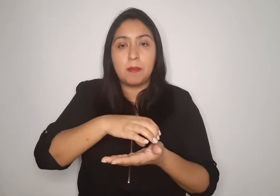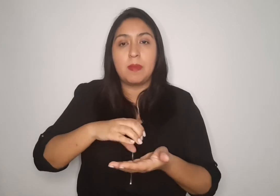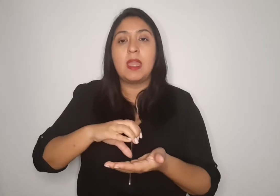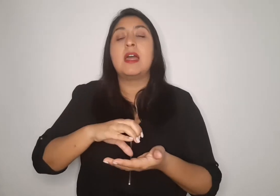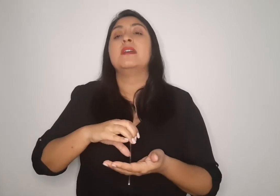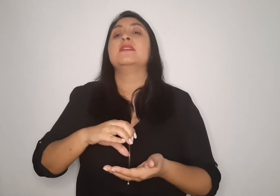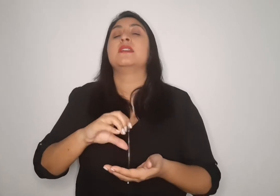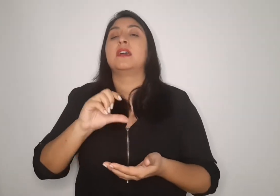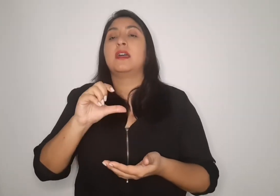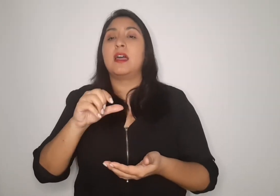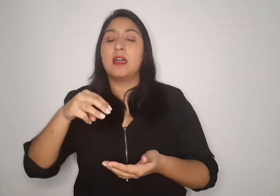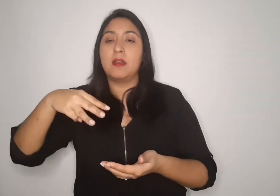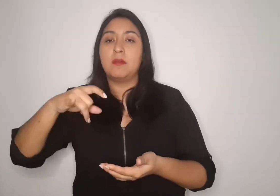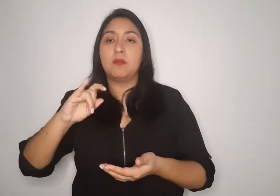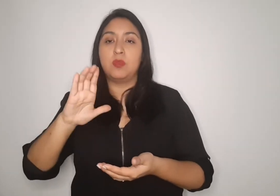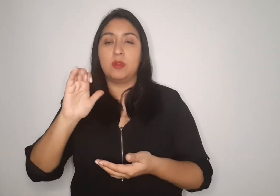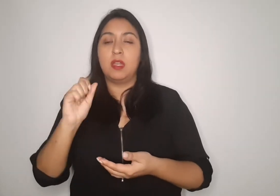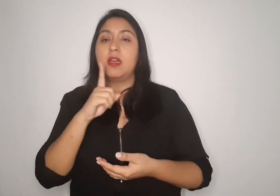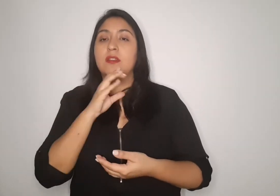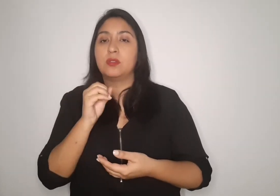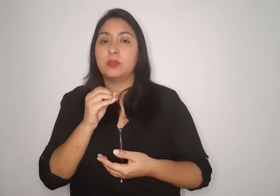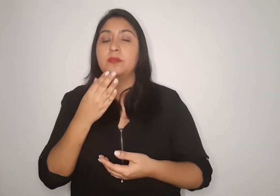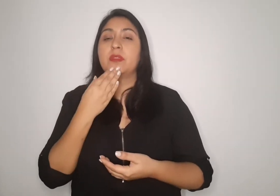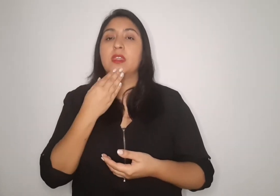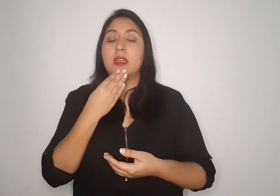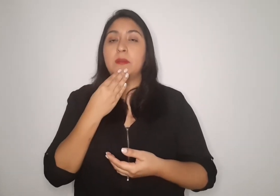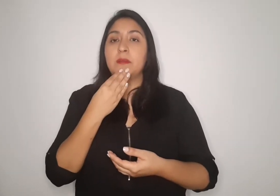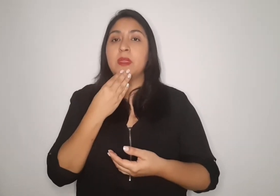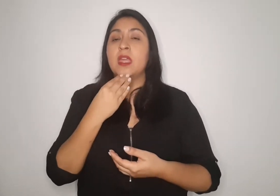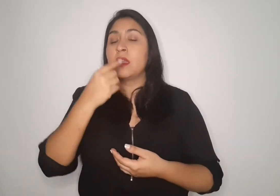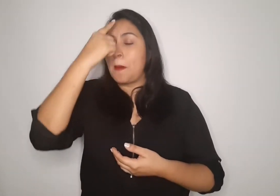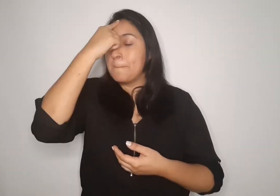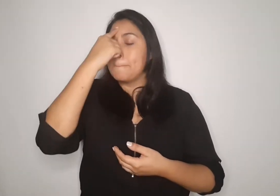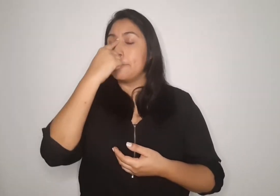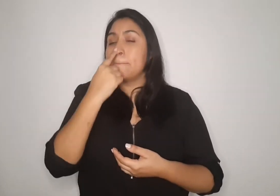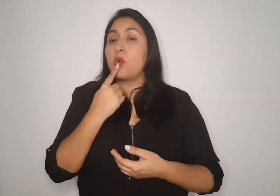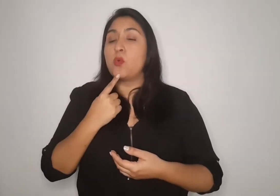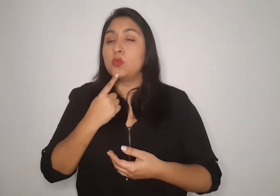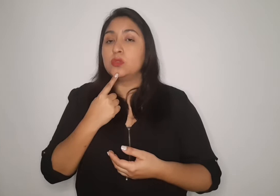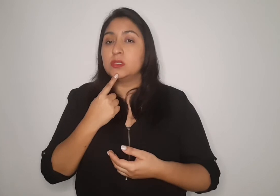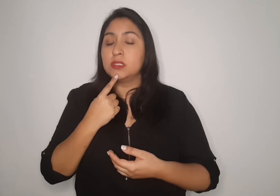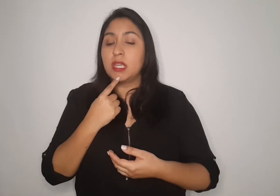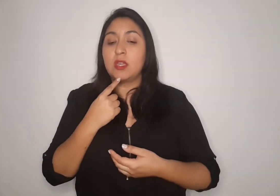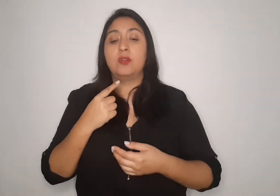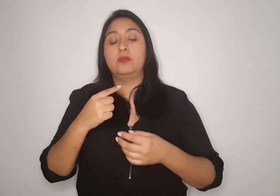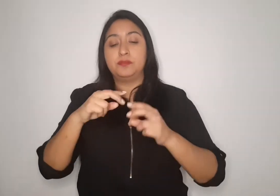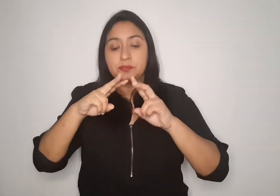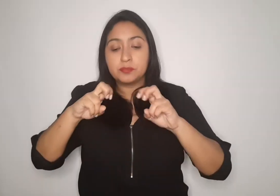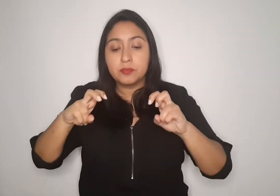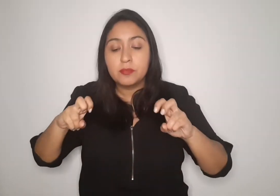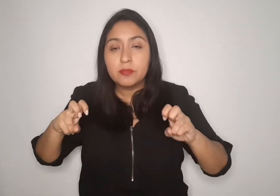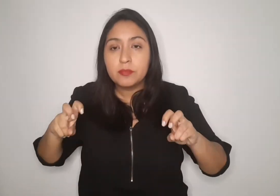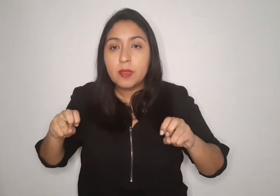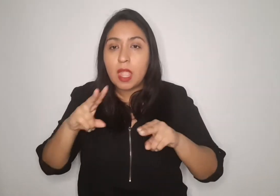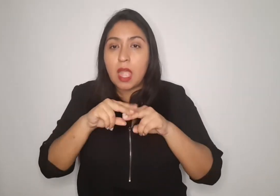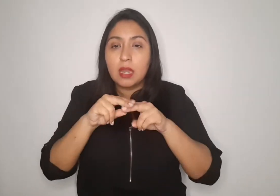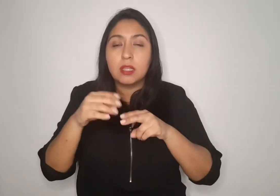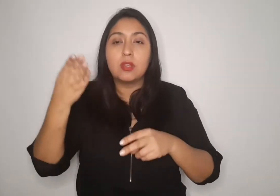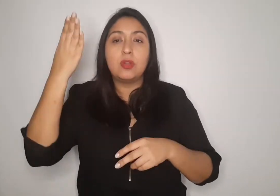el Museo Arqueológico de Santiago, del cual estamos conociendo la muestra Huenu Pelón.